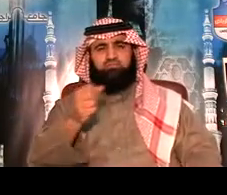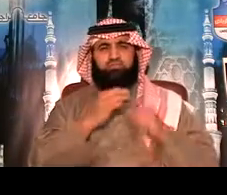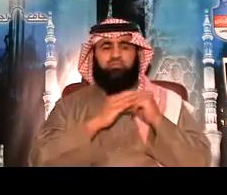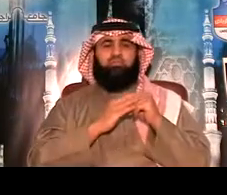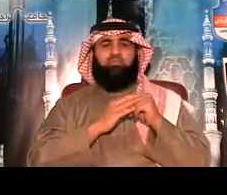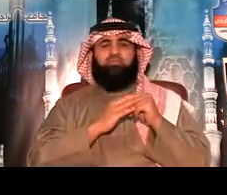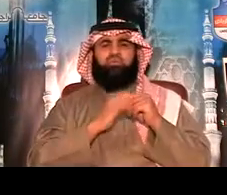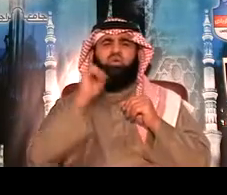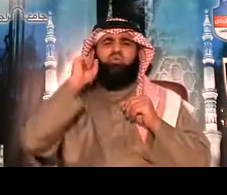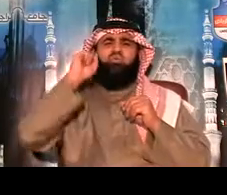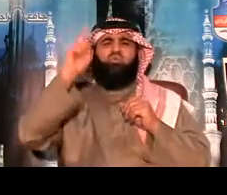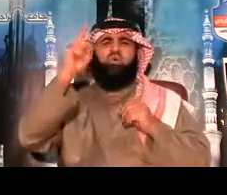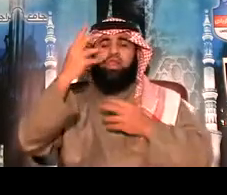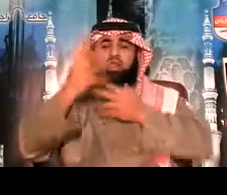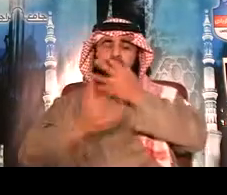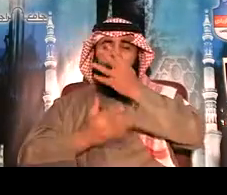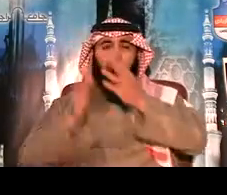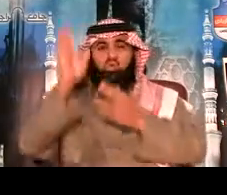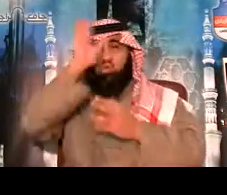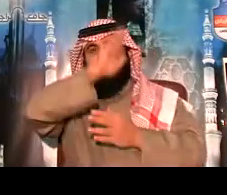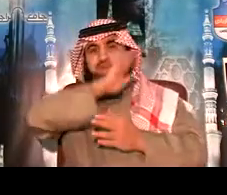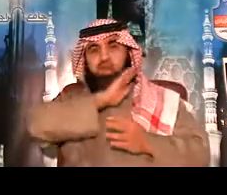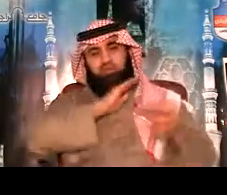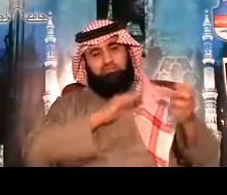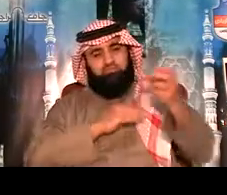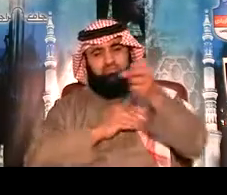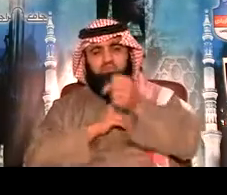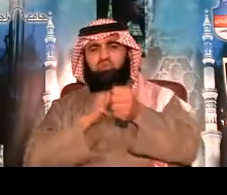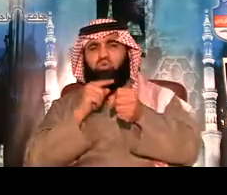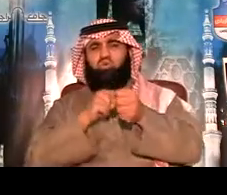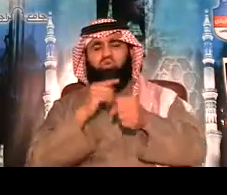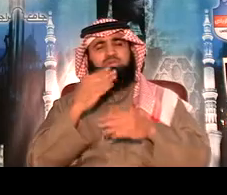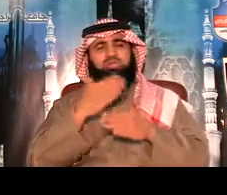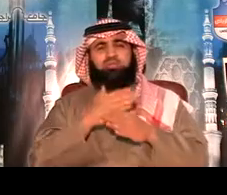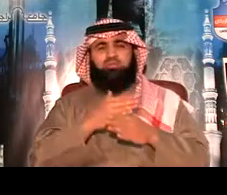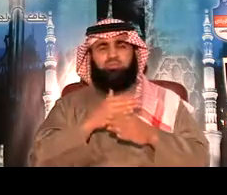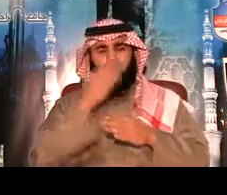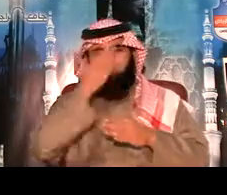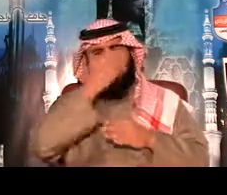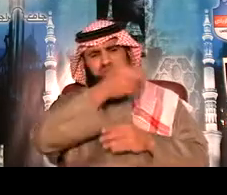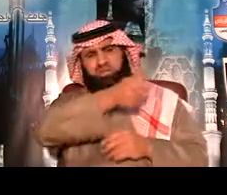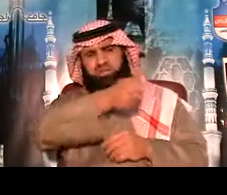أول من تسعر النار بهم يوم القيامة، يسحبون على وجوههم